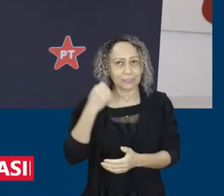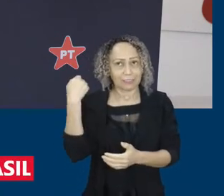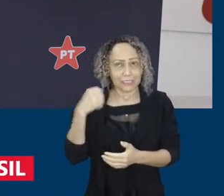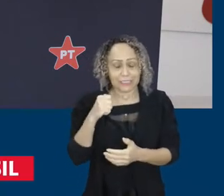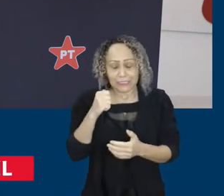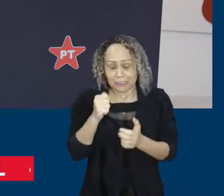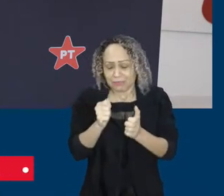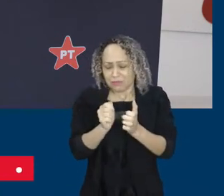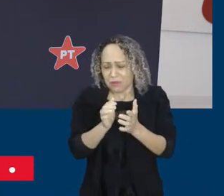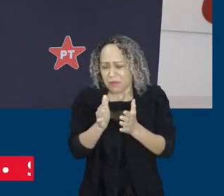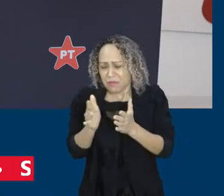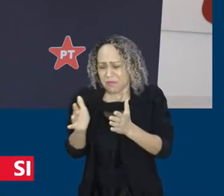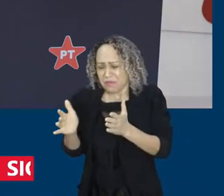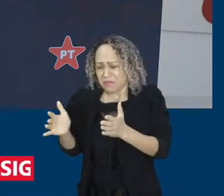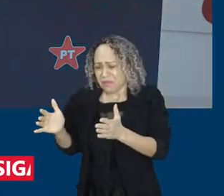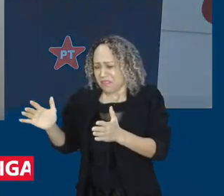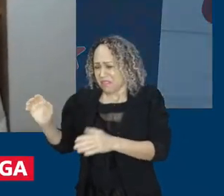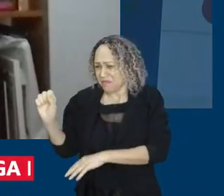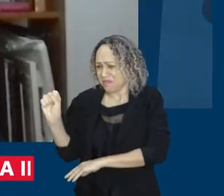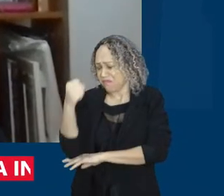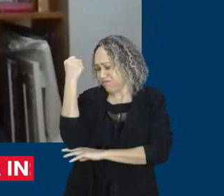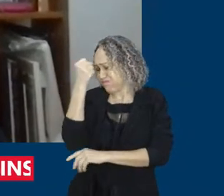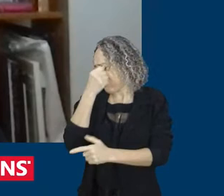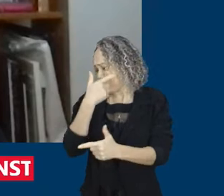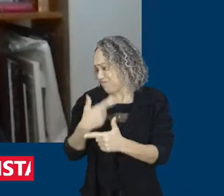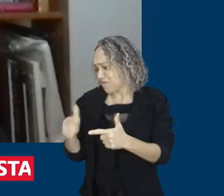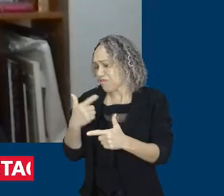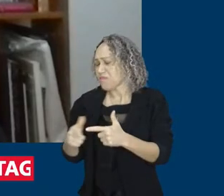do desmonte das políticas públicas para,